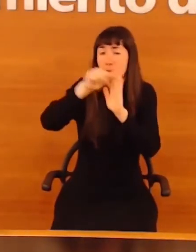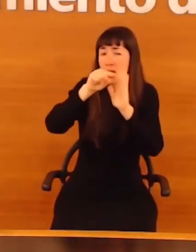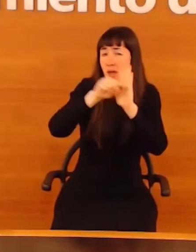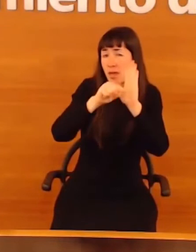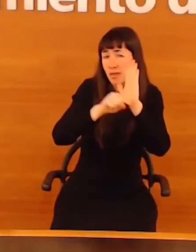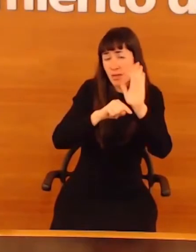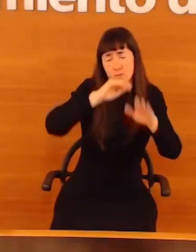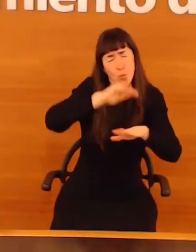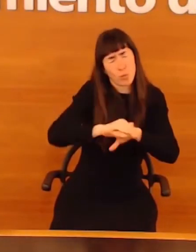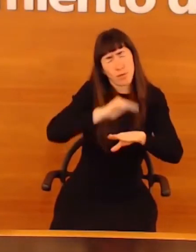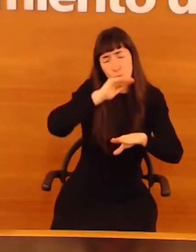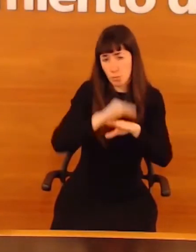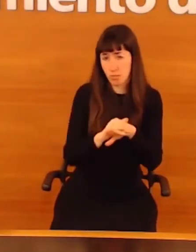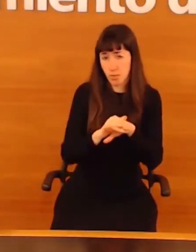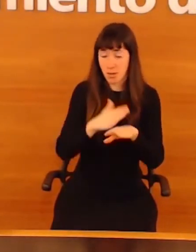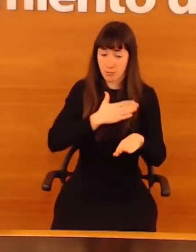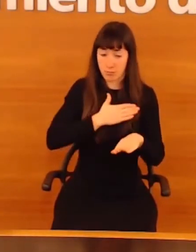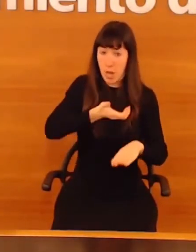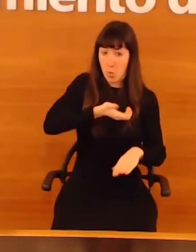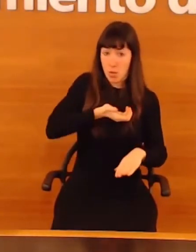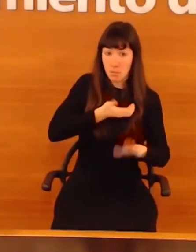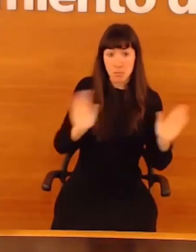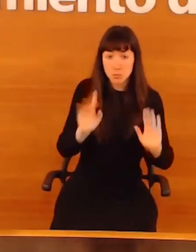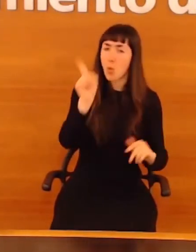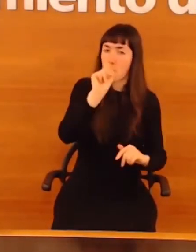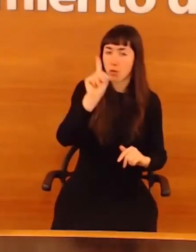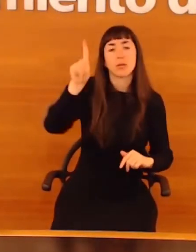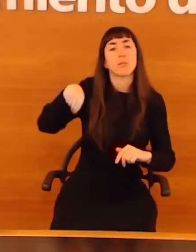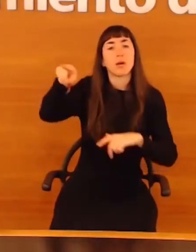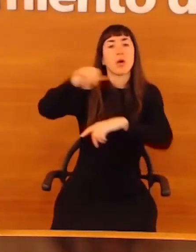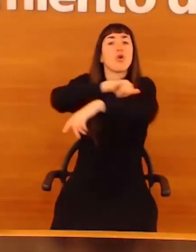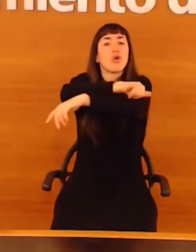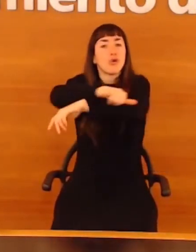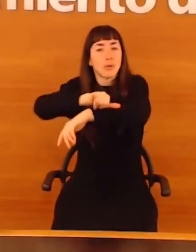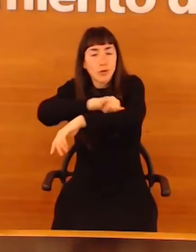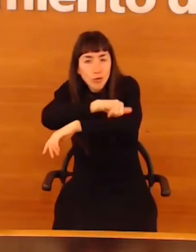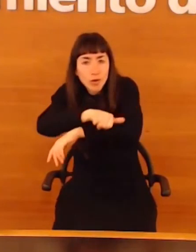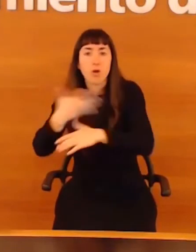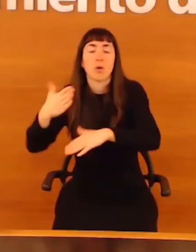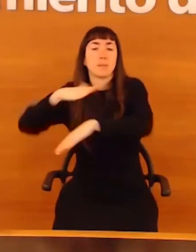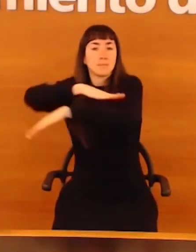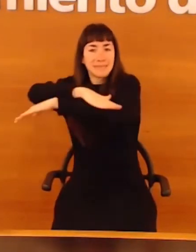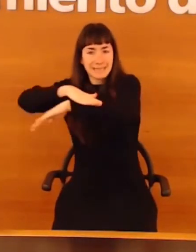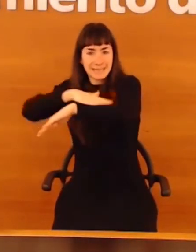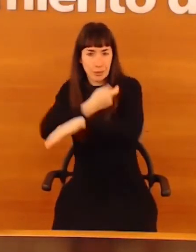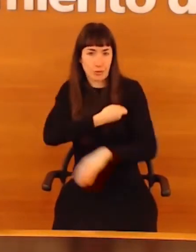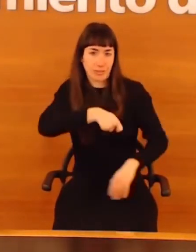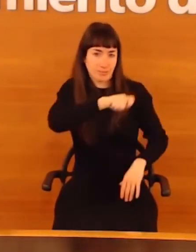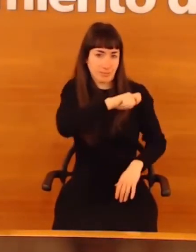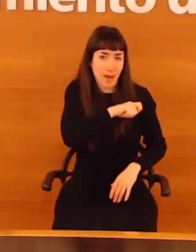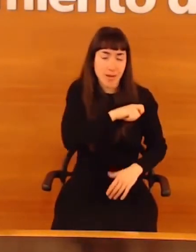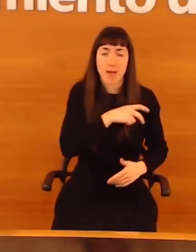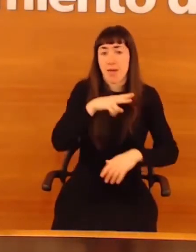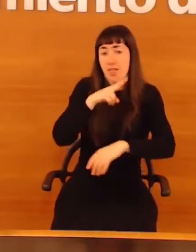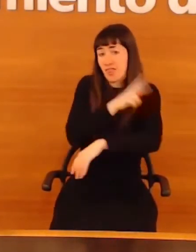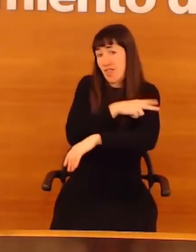que estamos implementando, no solo desde el ámbito municipal, sino desde el ámbito ministerial y ahora mismo desde la